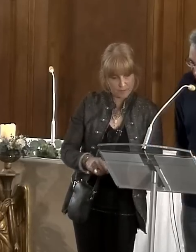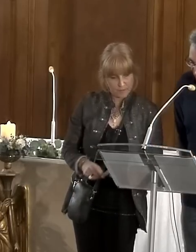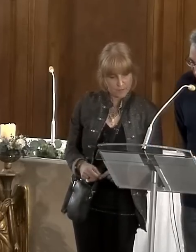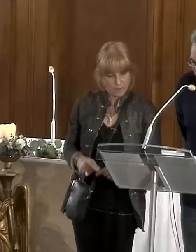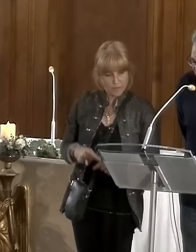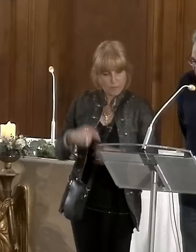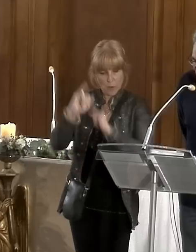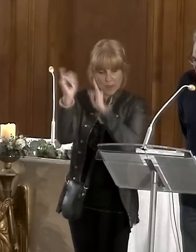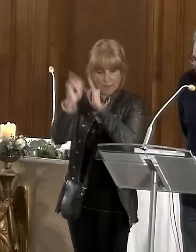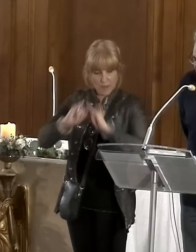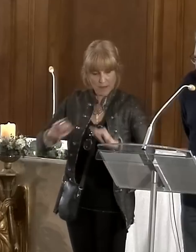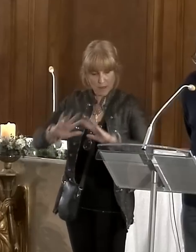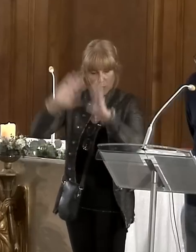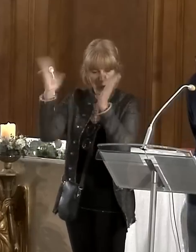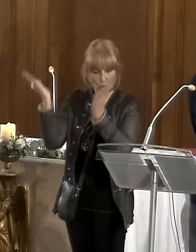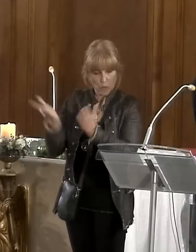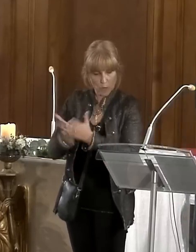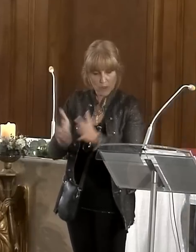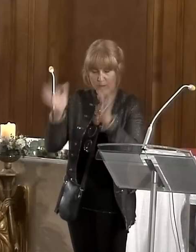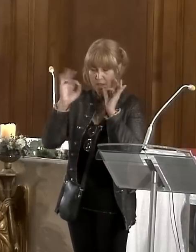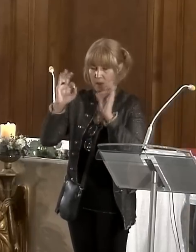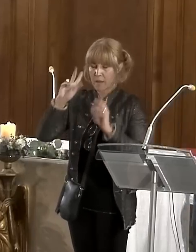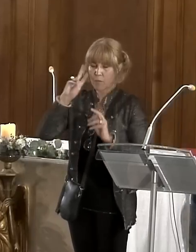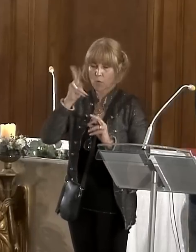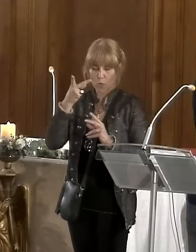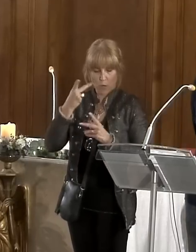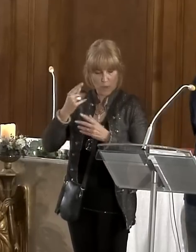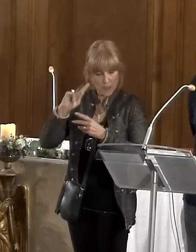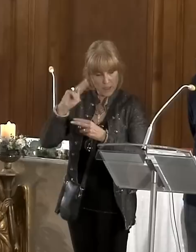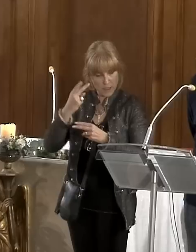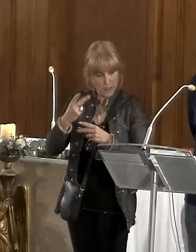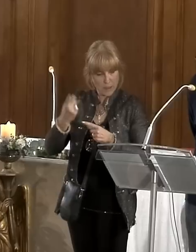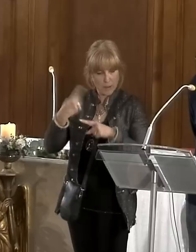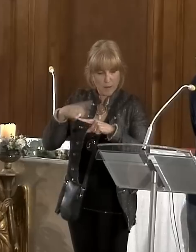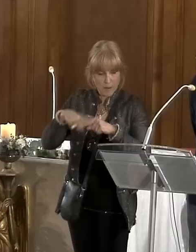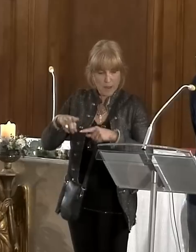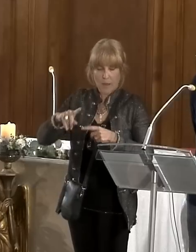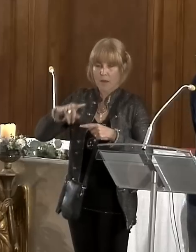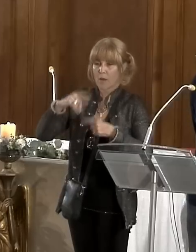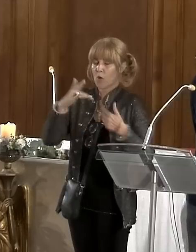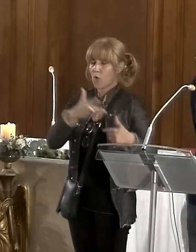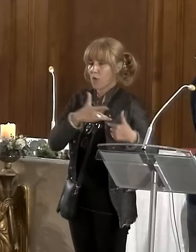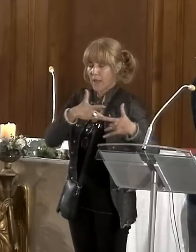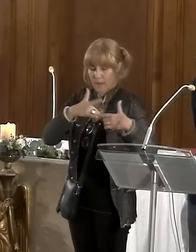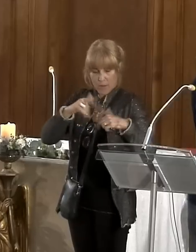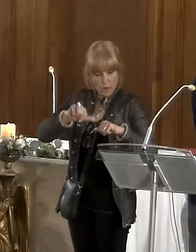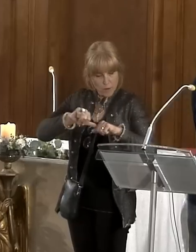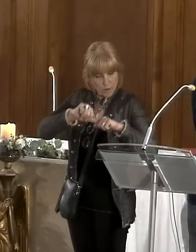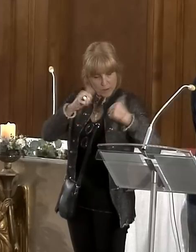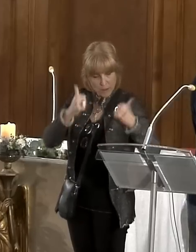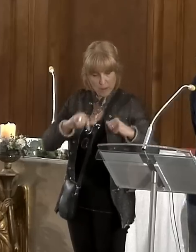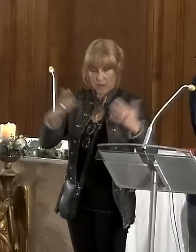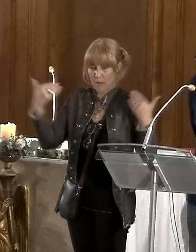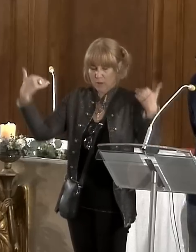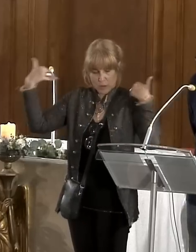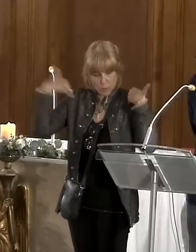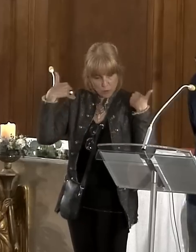por la paz en el mundo y en especial por Ucrania para que se conviertan los corazones de los responsables y